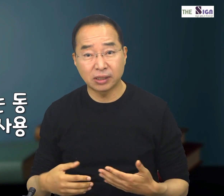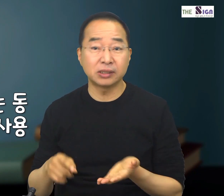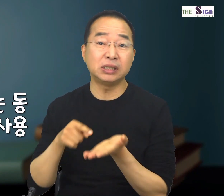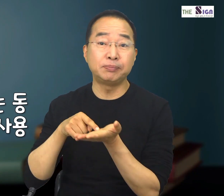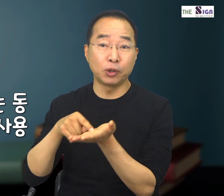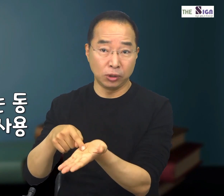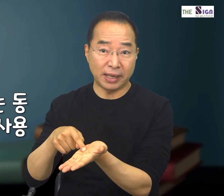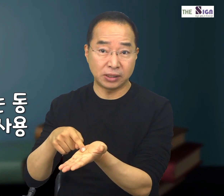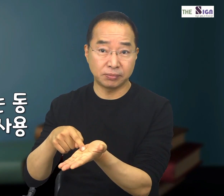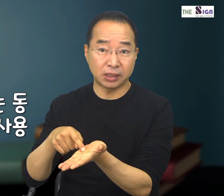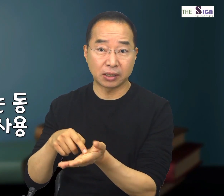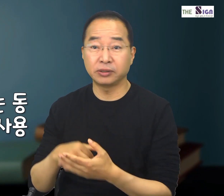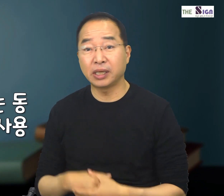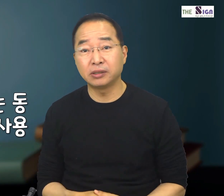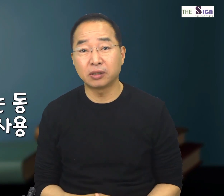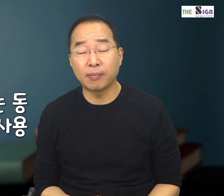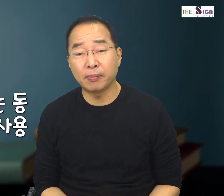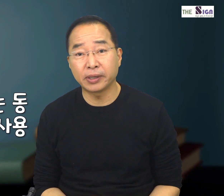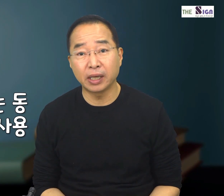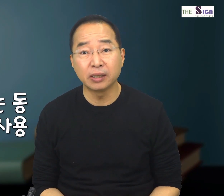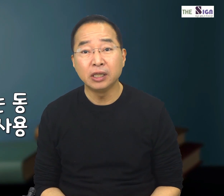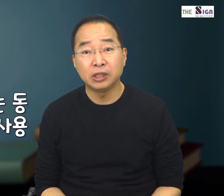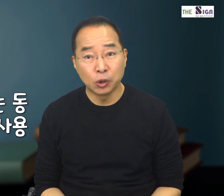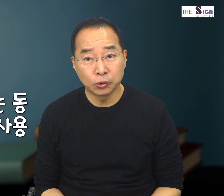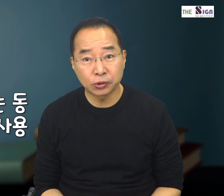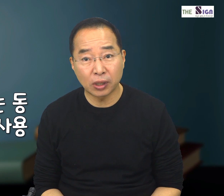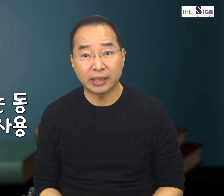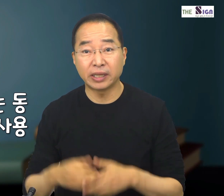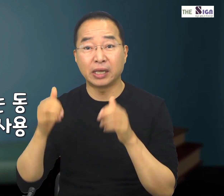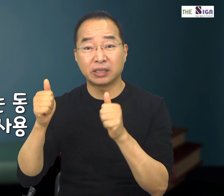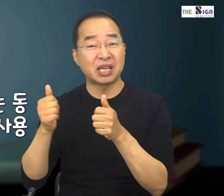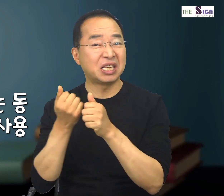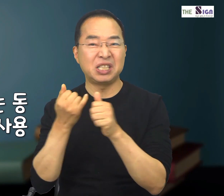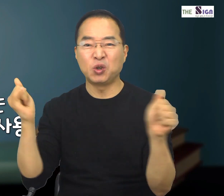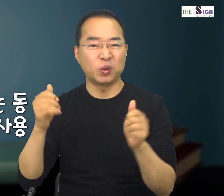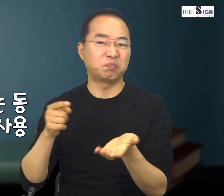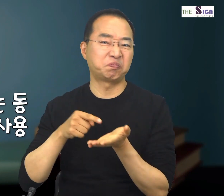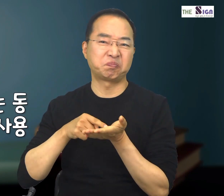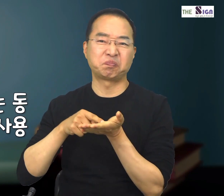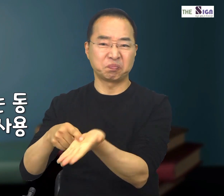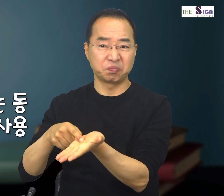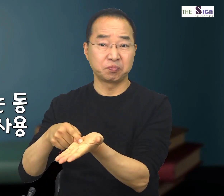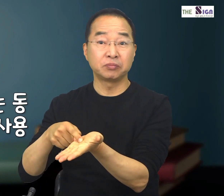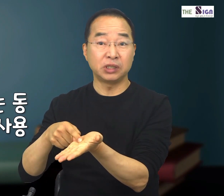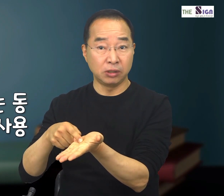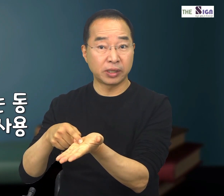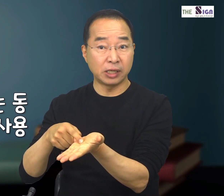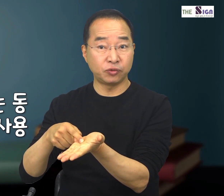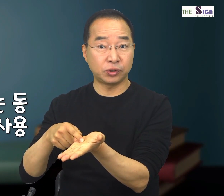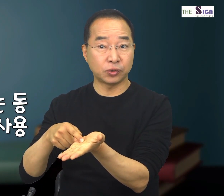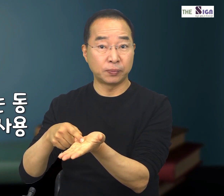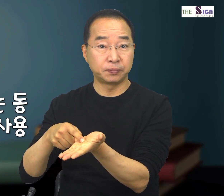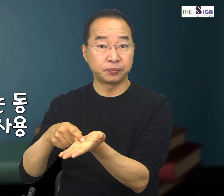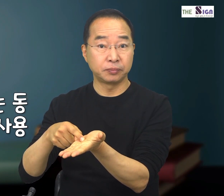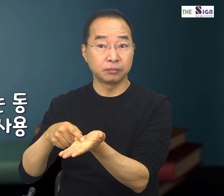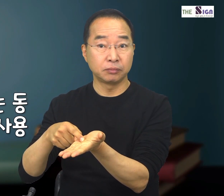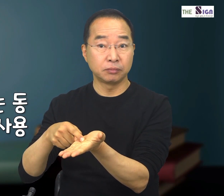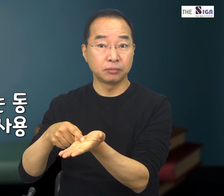이 표현을 많이 씁니다. 그래서 예를 들어 법원에 이혼 소송을 한다 할 때 이혼 이렇게 할 수 있죠.